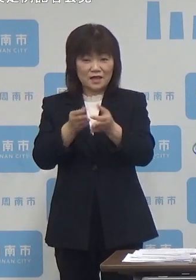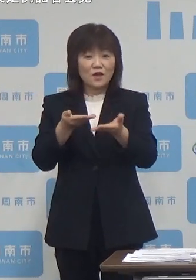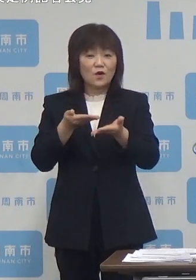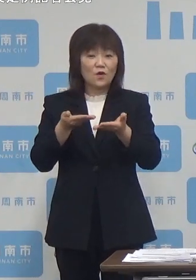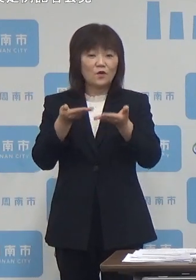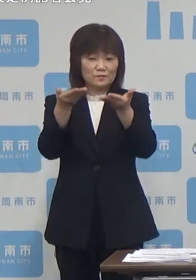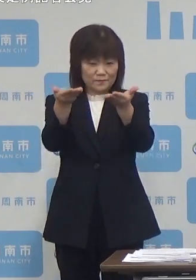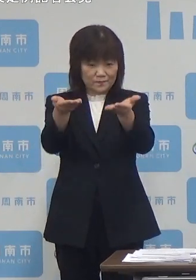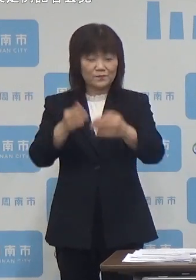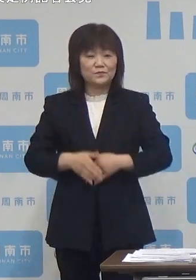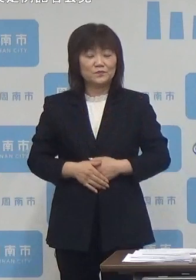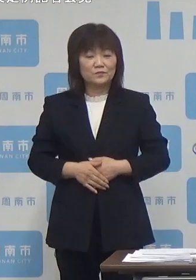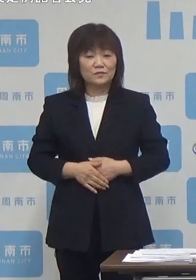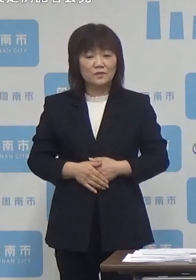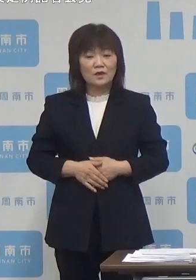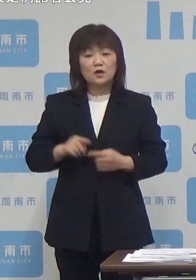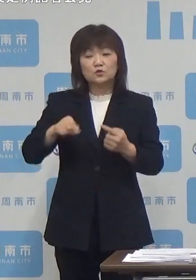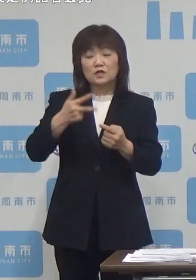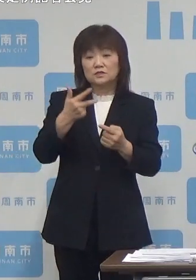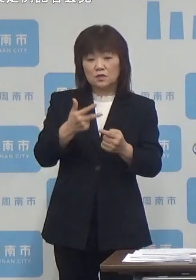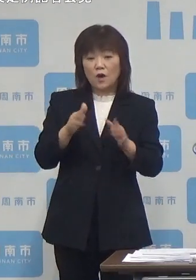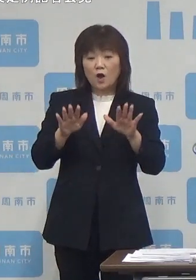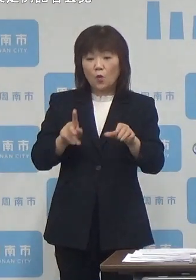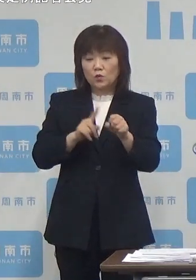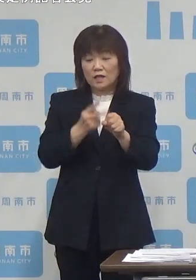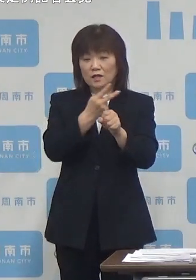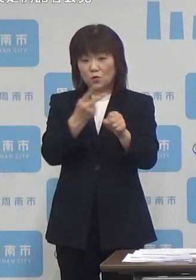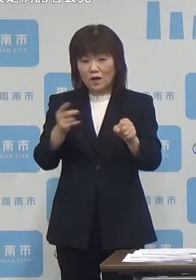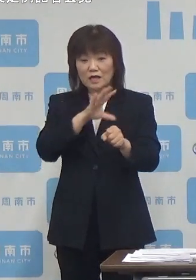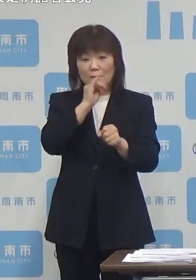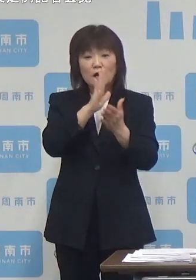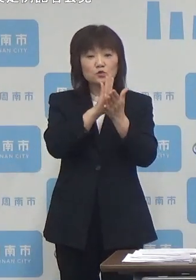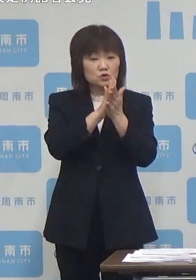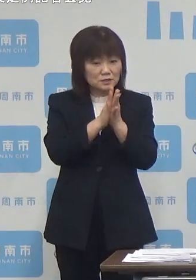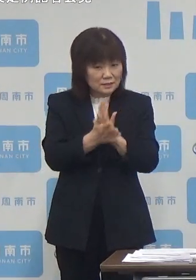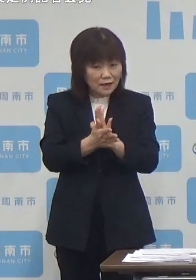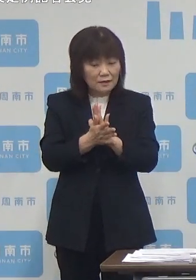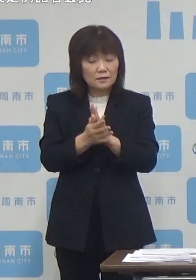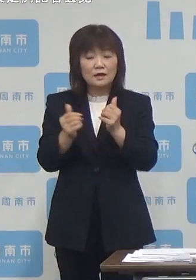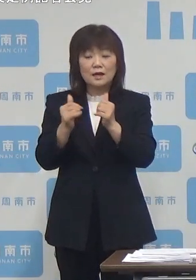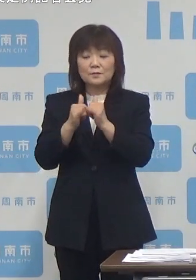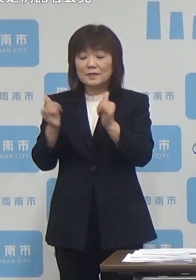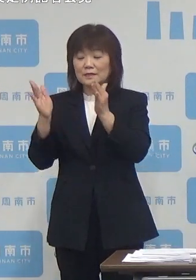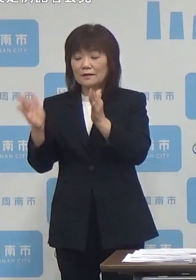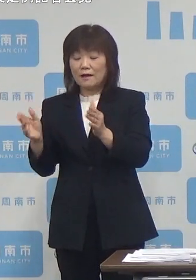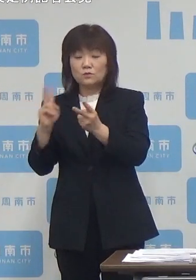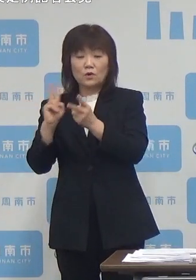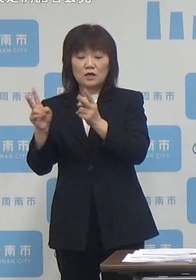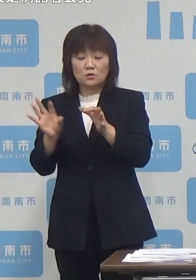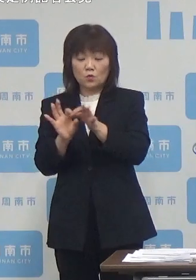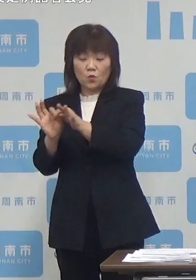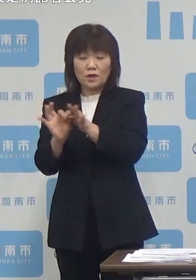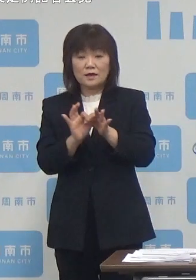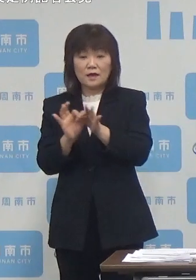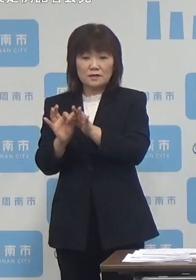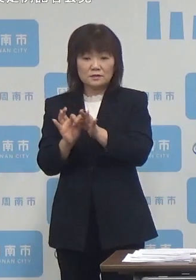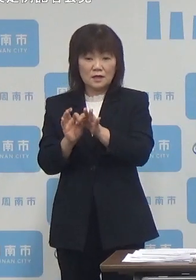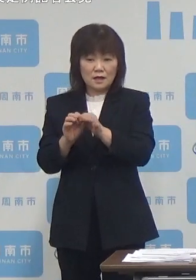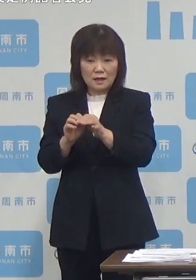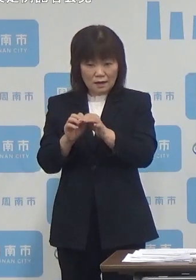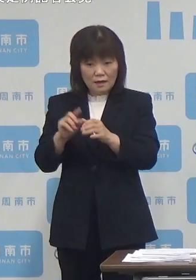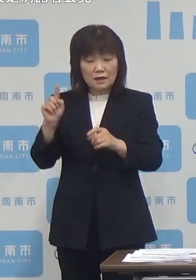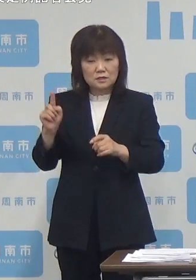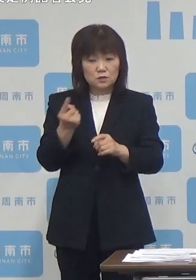せします。本市では今年度から山口県や民間企業と連携し、自動運